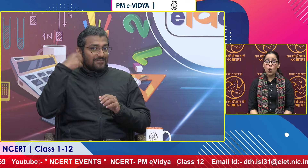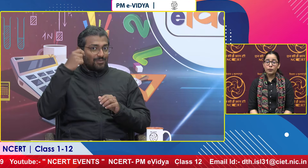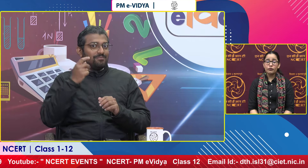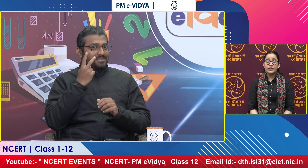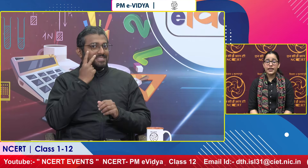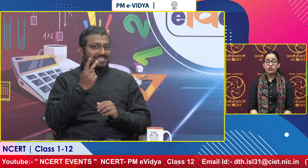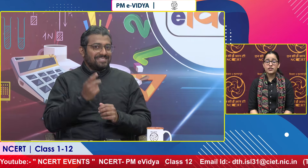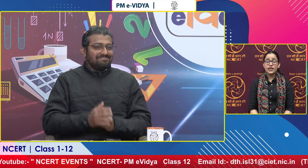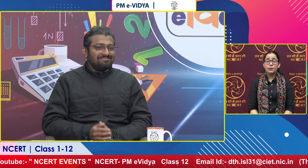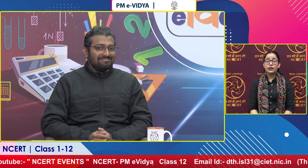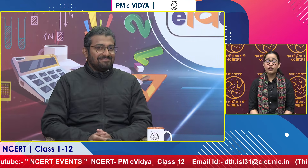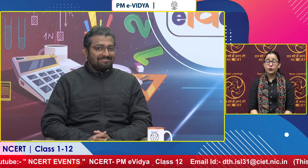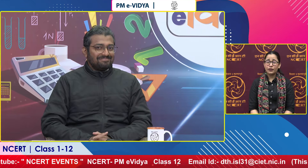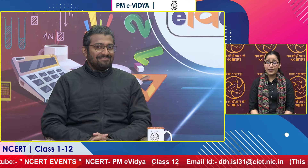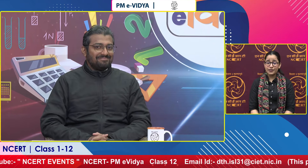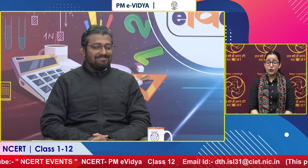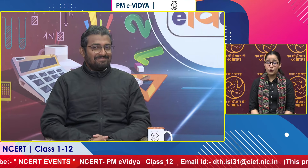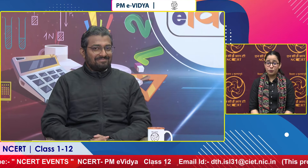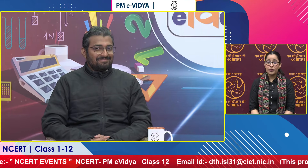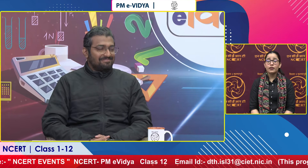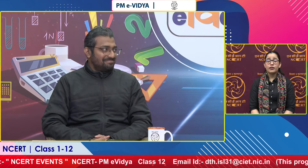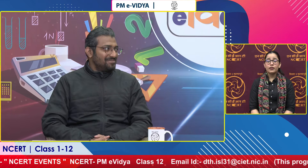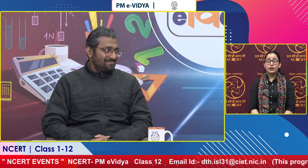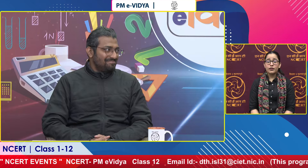और भी वर्ड्स हैं, जैसे कि आप एक वीडियो देख सकते हैं यूट्यूब पे।